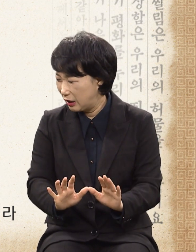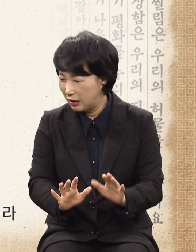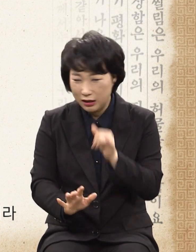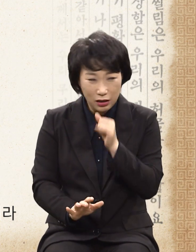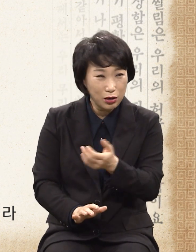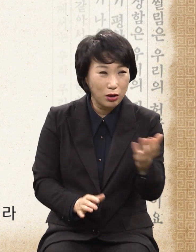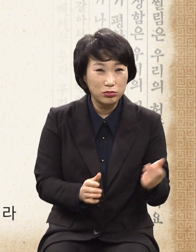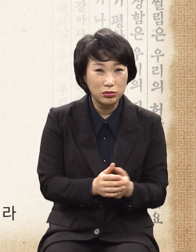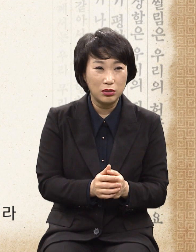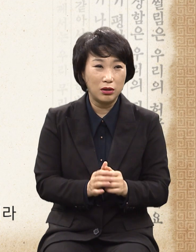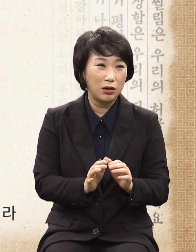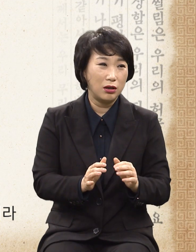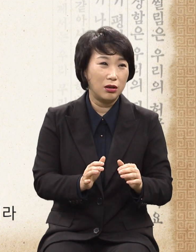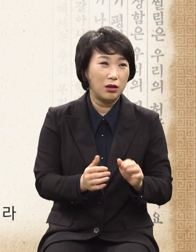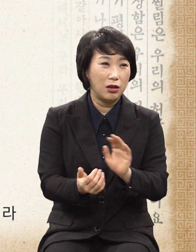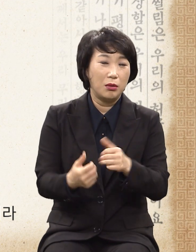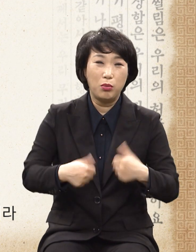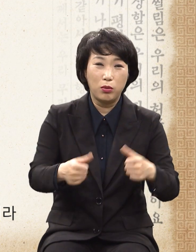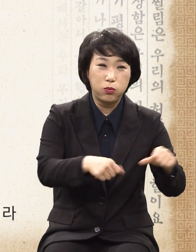길이 없어 다 막혀서.